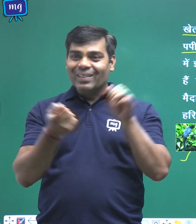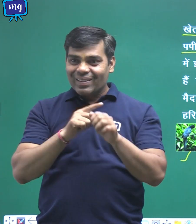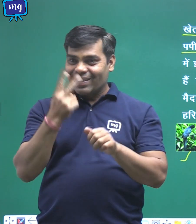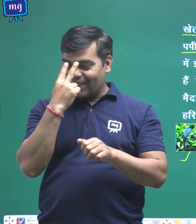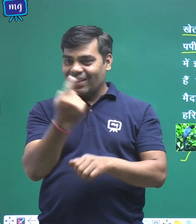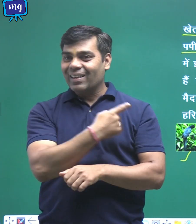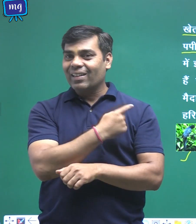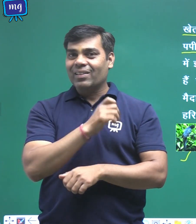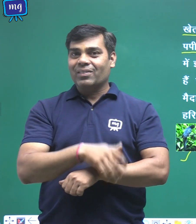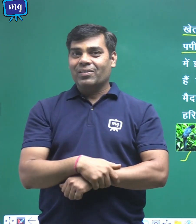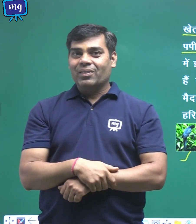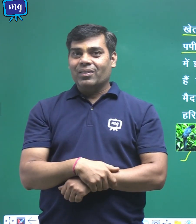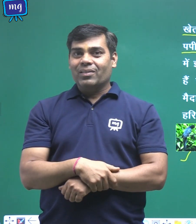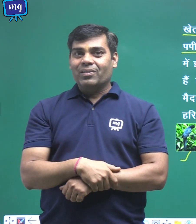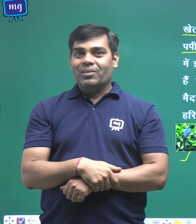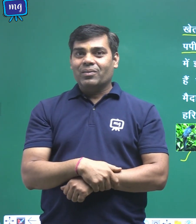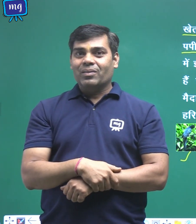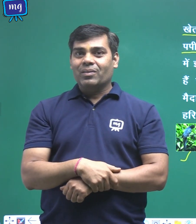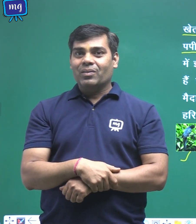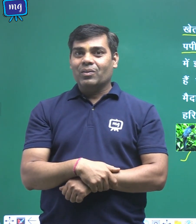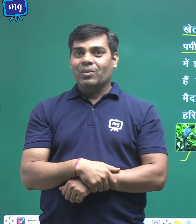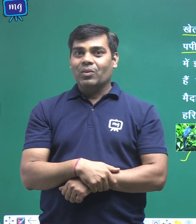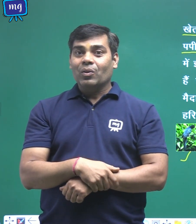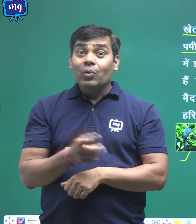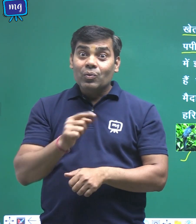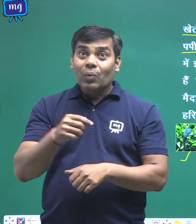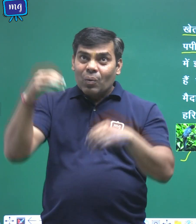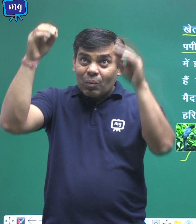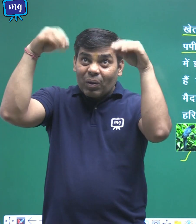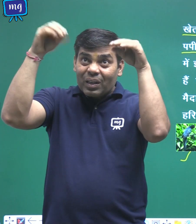देख रहे हैं, जो वर्षा ऋतु में